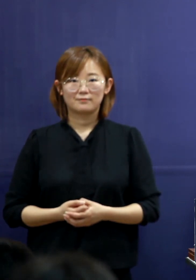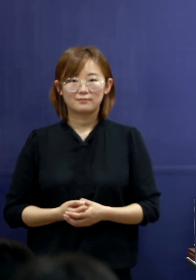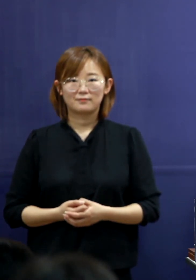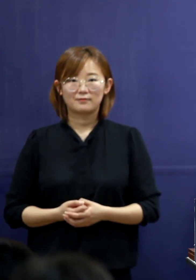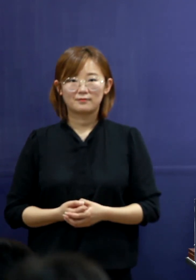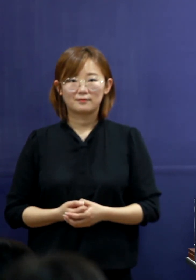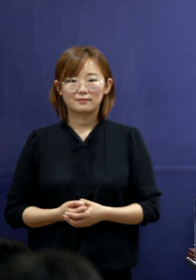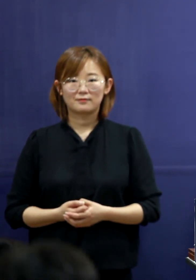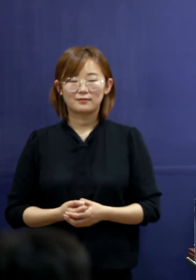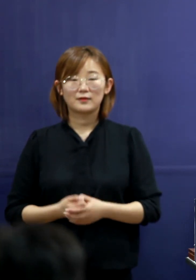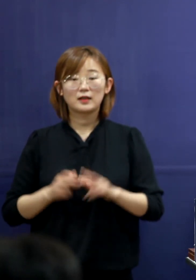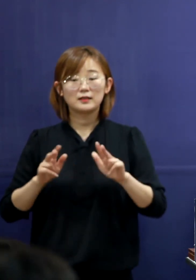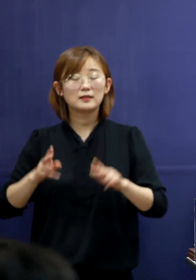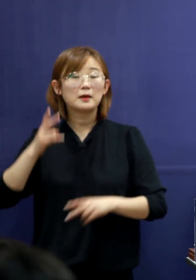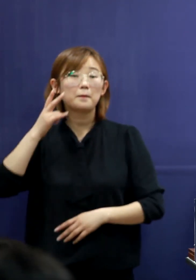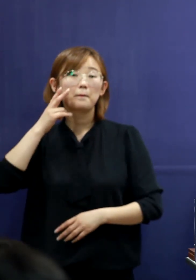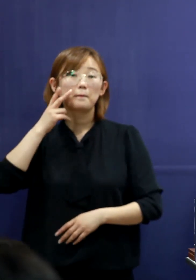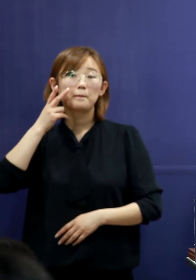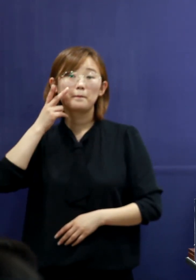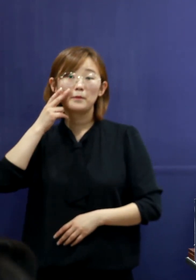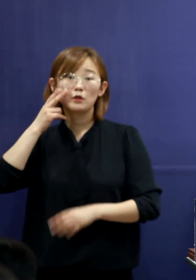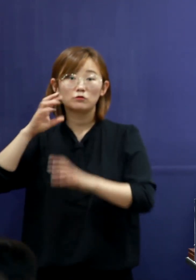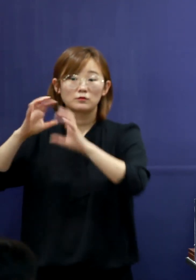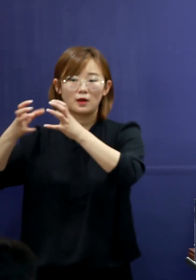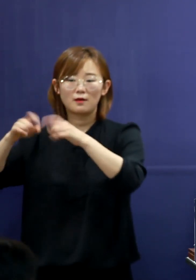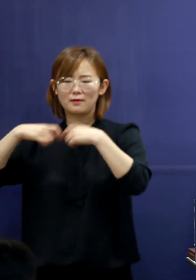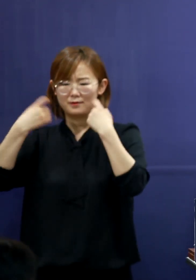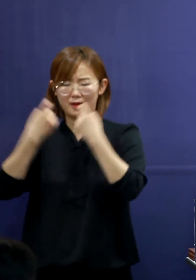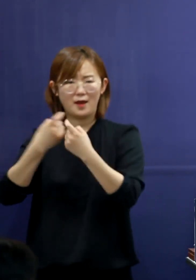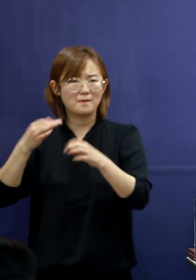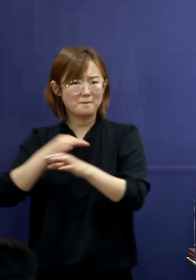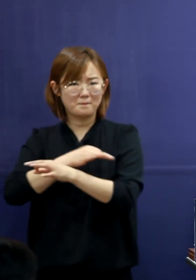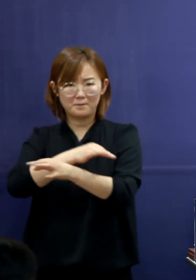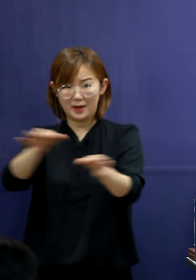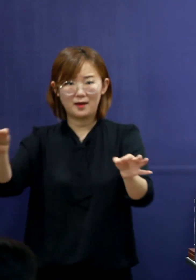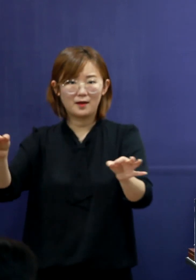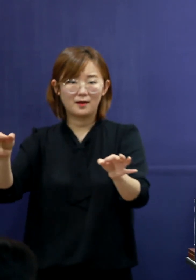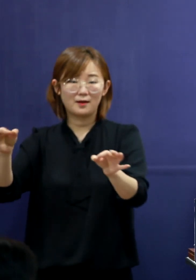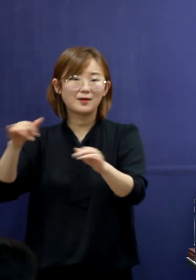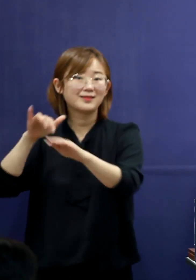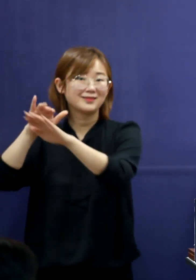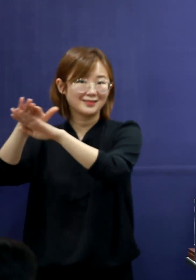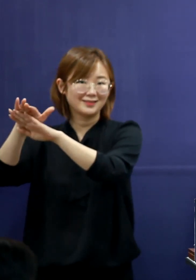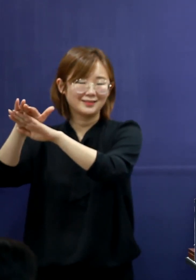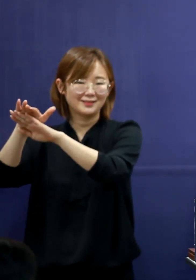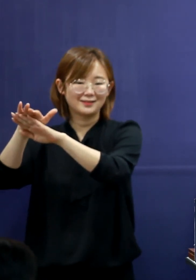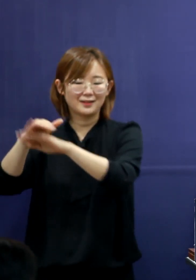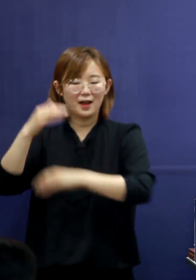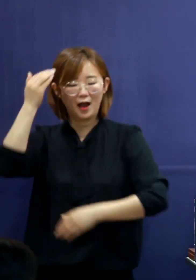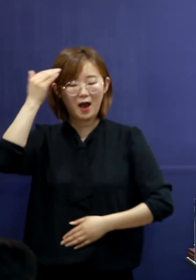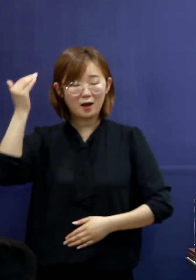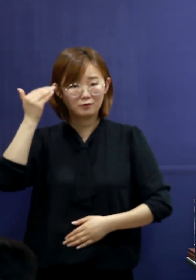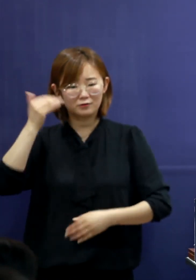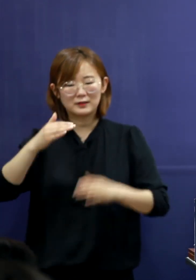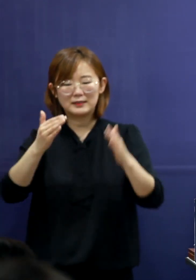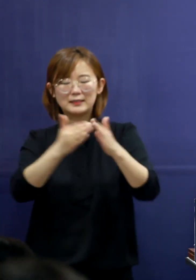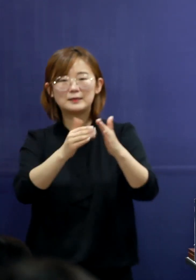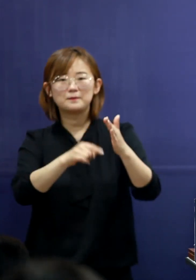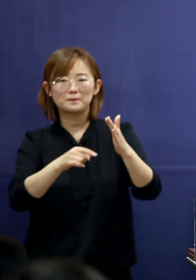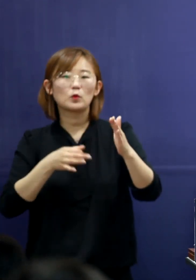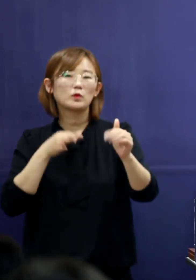개인별로 이렇게 지급하는 미국과 같은 경우는 개인별로 이렇게 지급하는데 우리는 가구 단위로 이렇게 지급을 한다는 거죠.